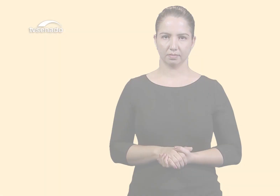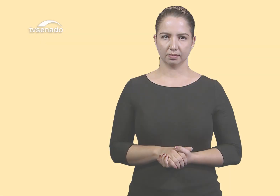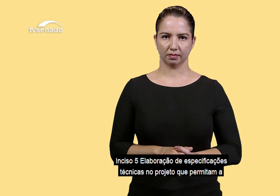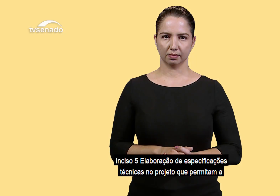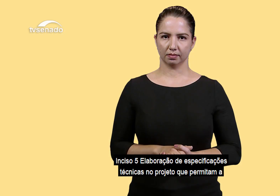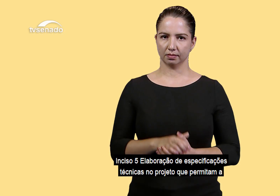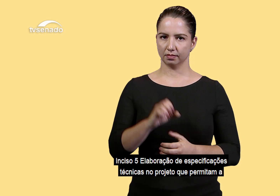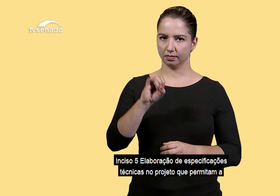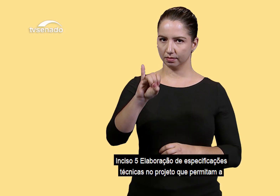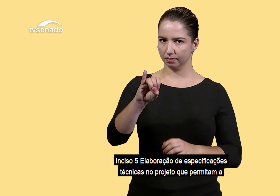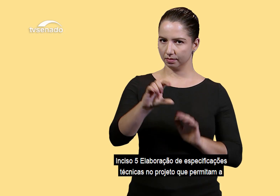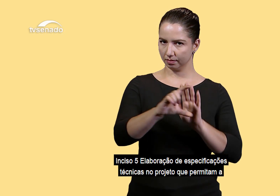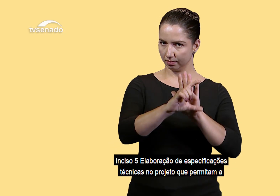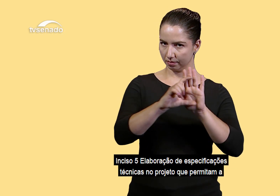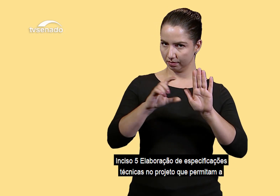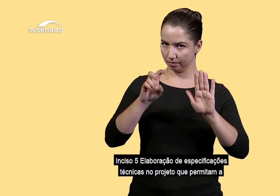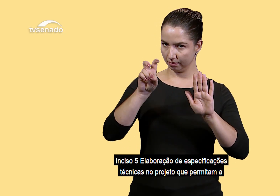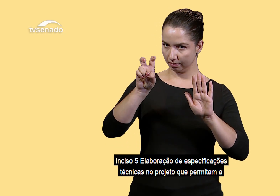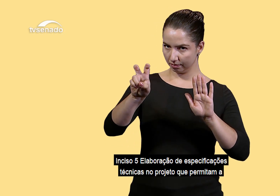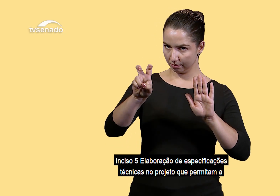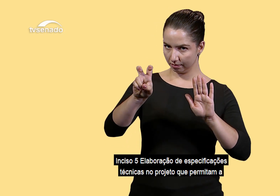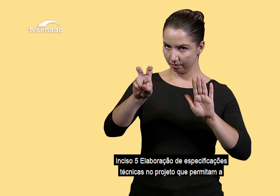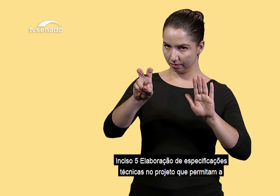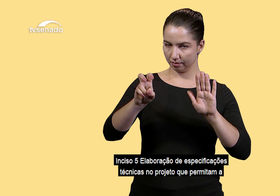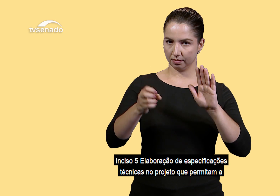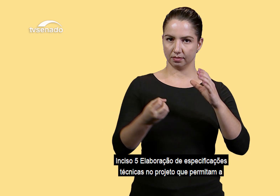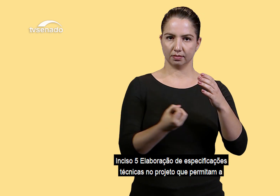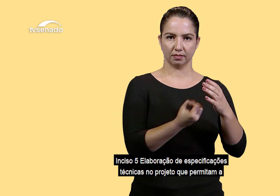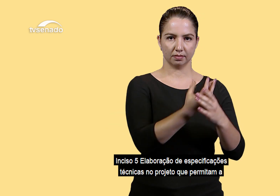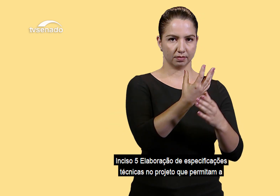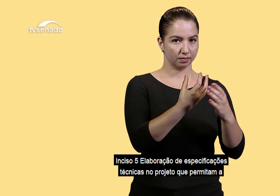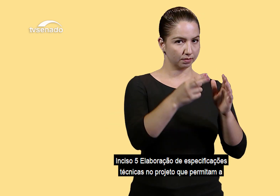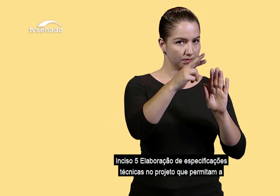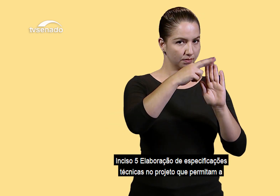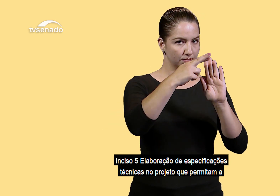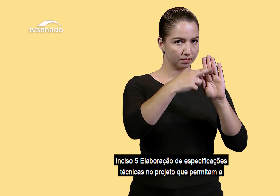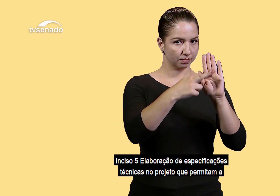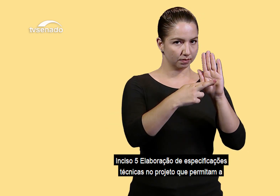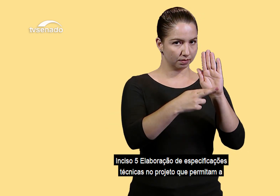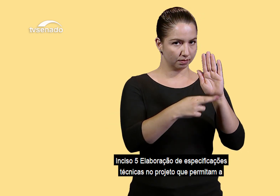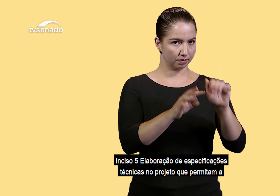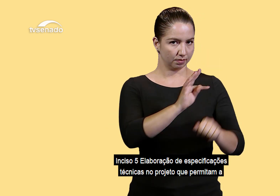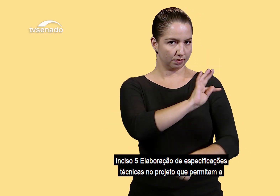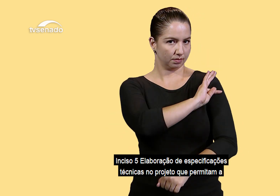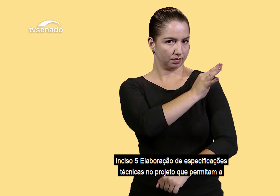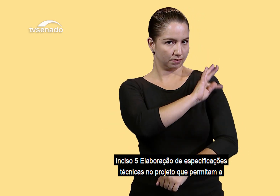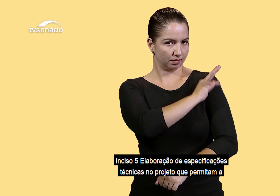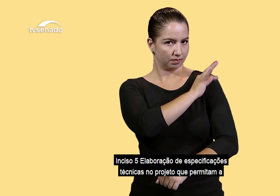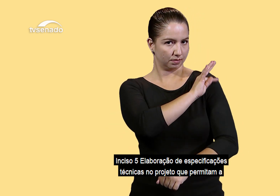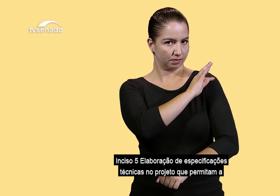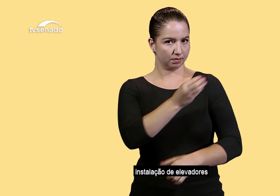Inciso 5. Elaboração de especificações técnicas no projeto que permitam a